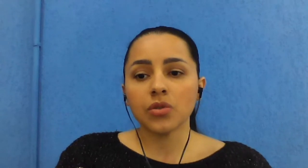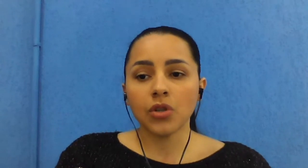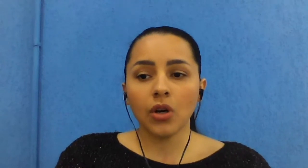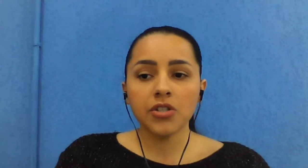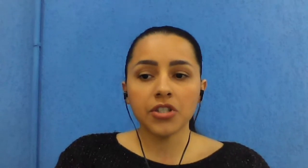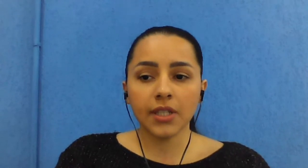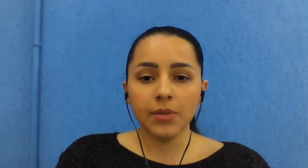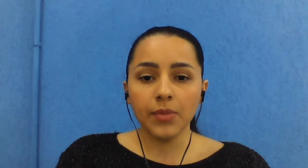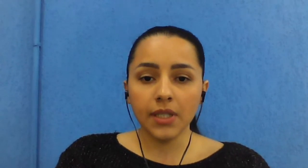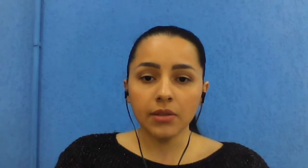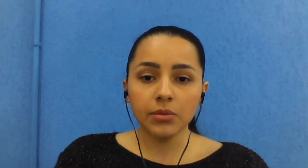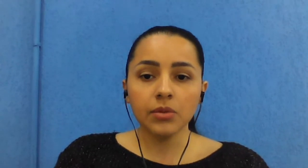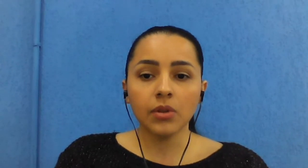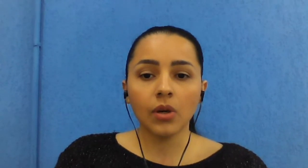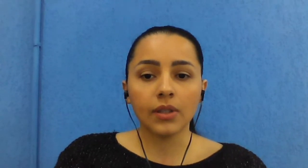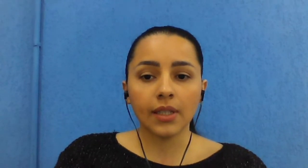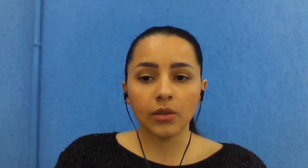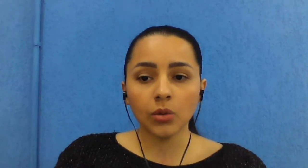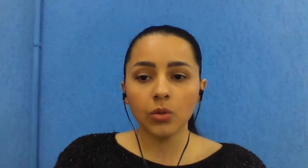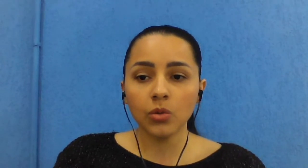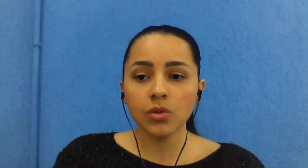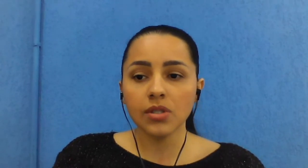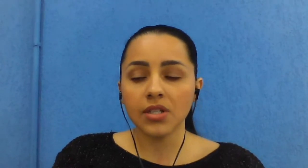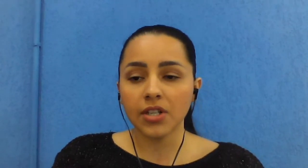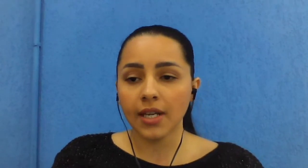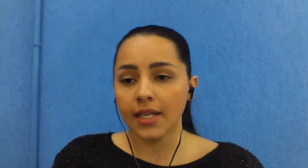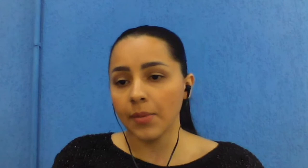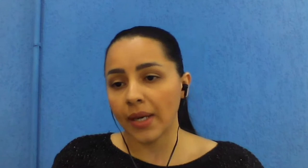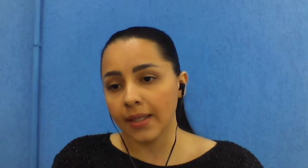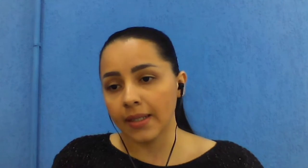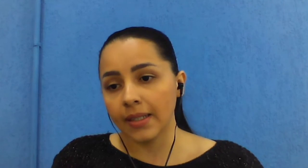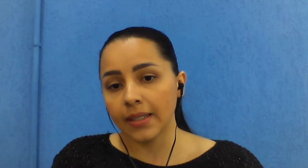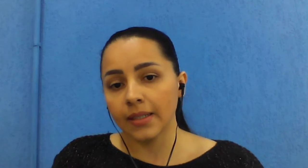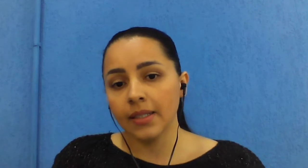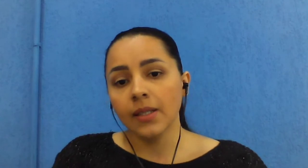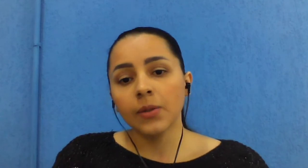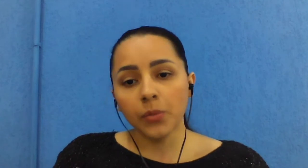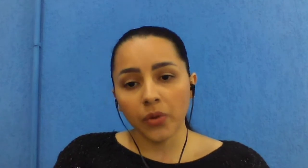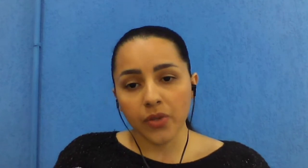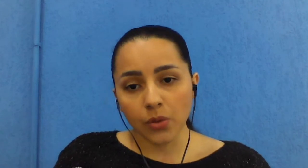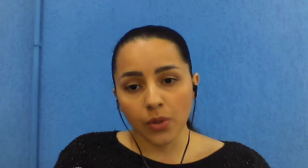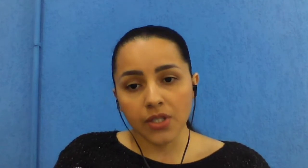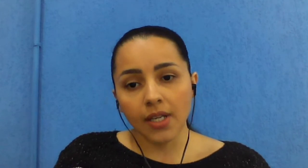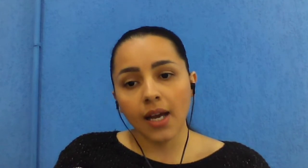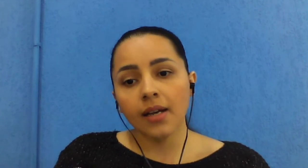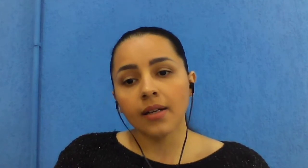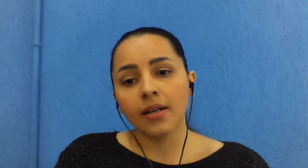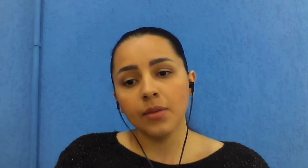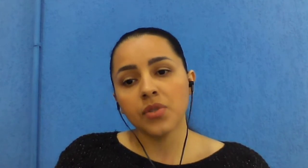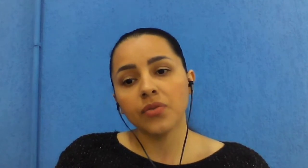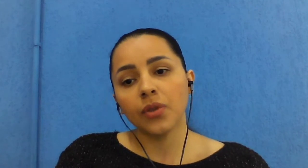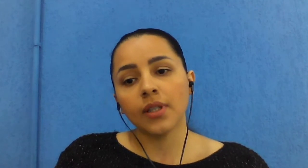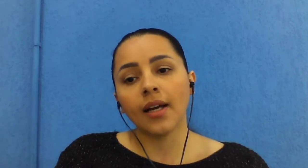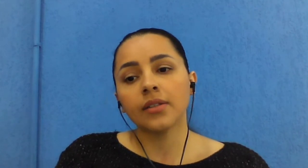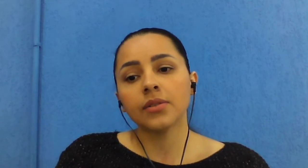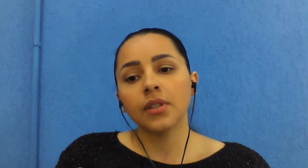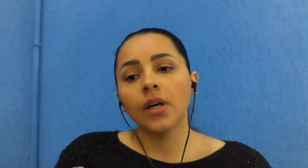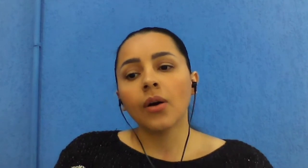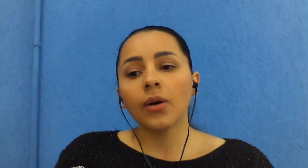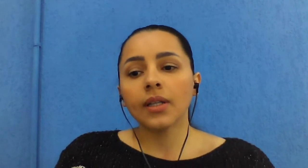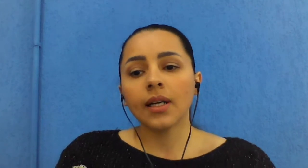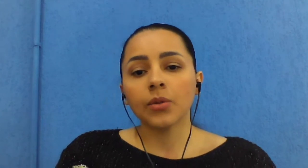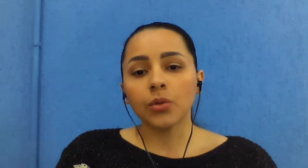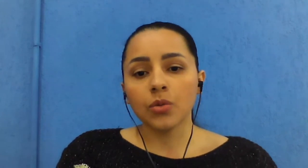do professor Jorge Ney Brito, coordenador do curso de Engenharia Mecânica, do professor Edgar Campos